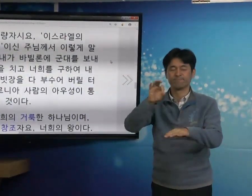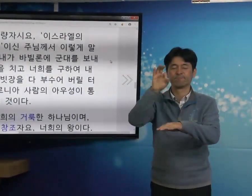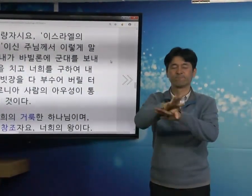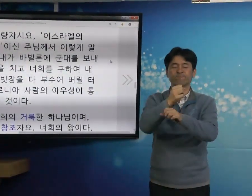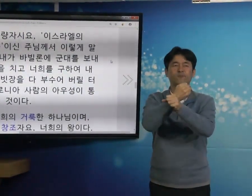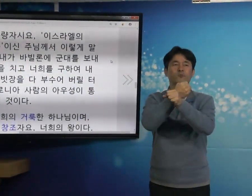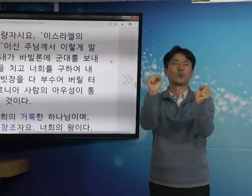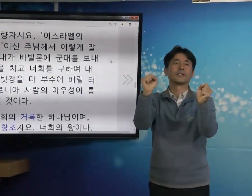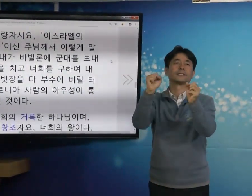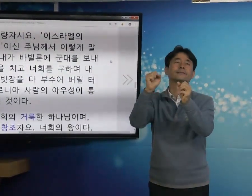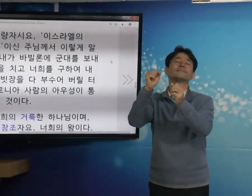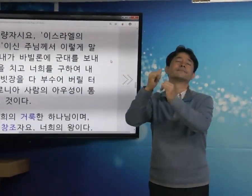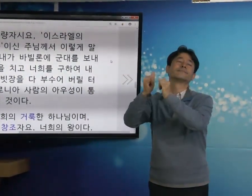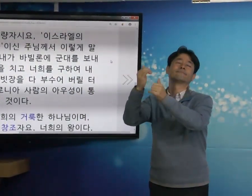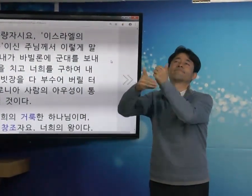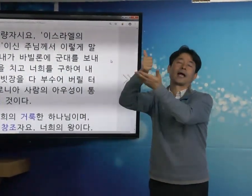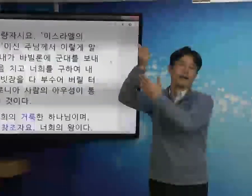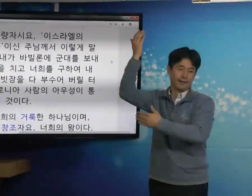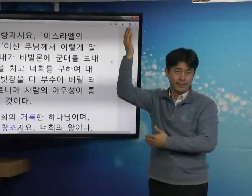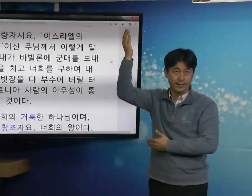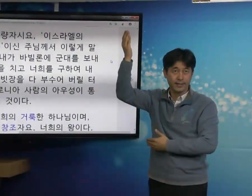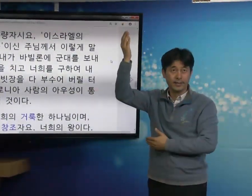너희들의 속량자시요